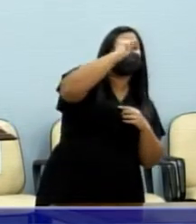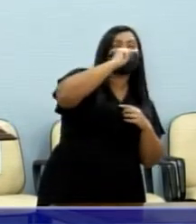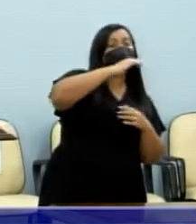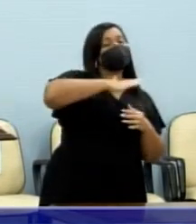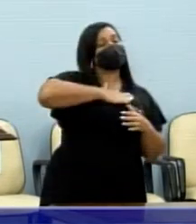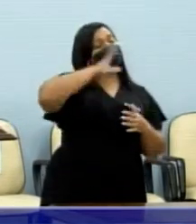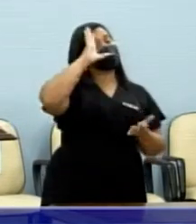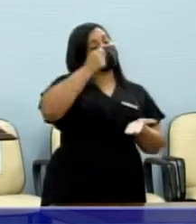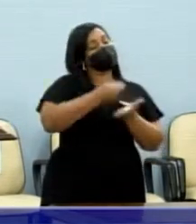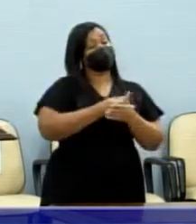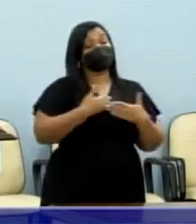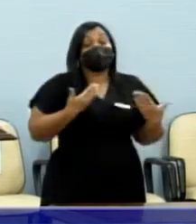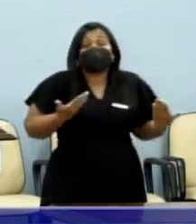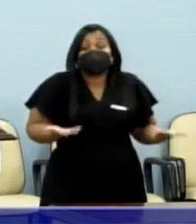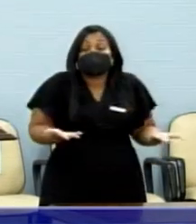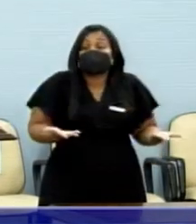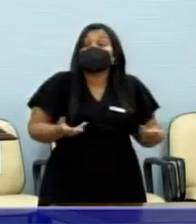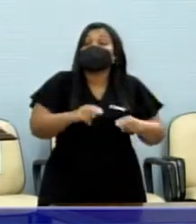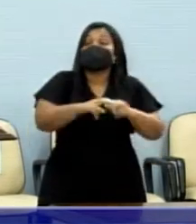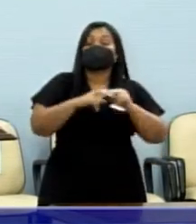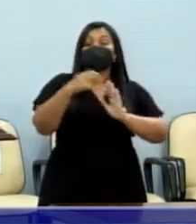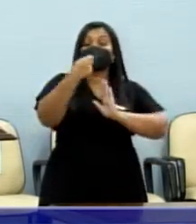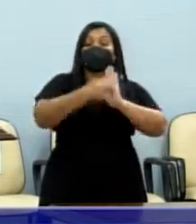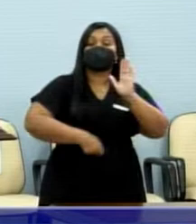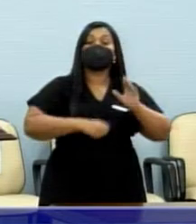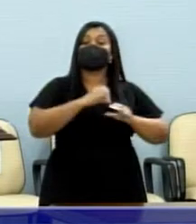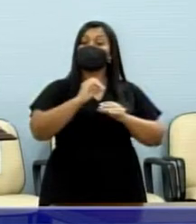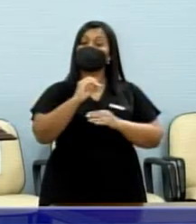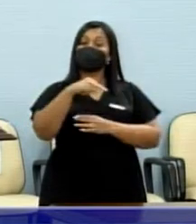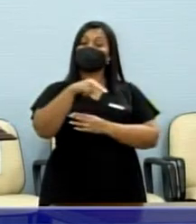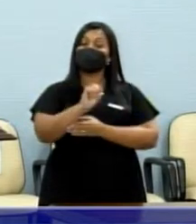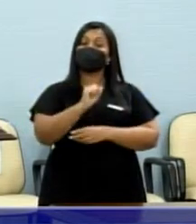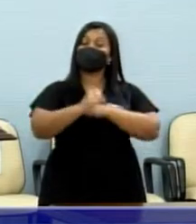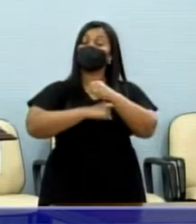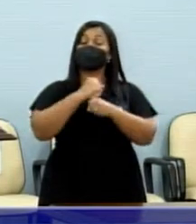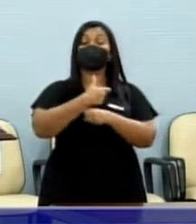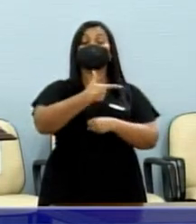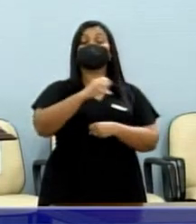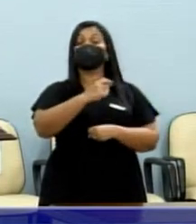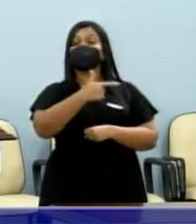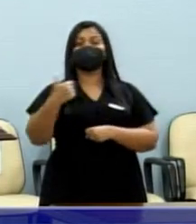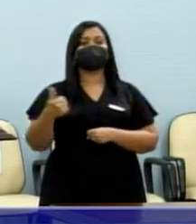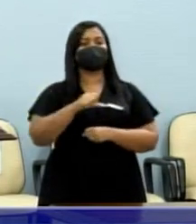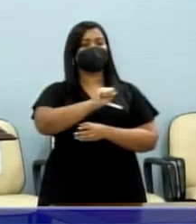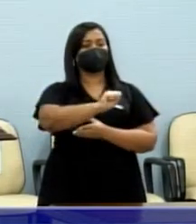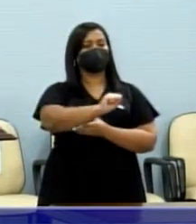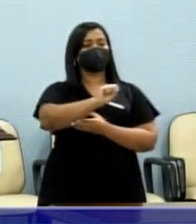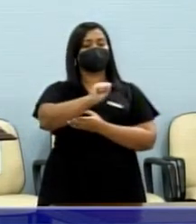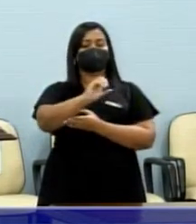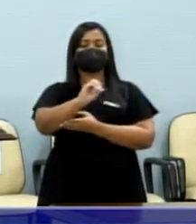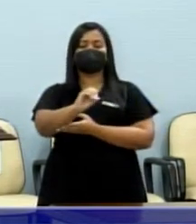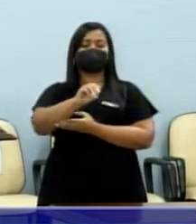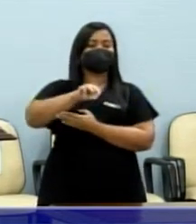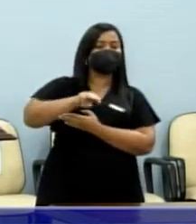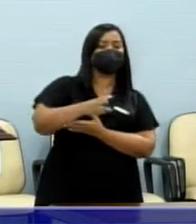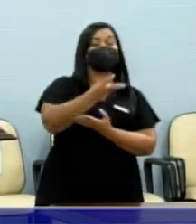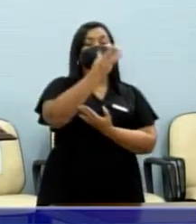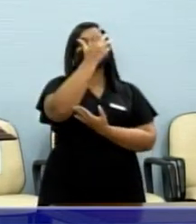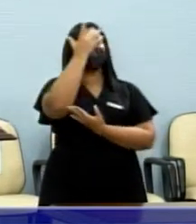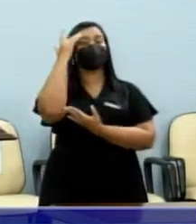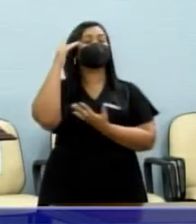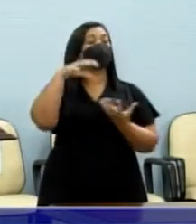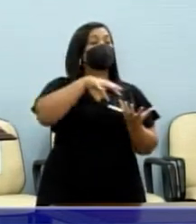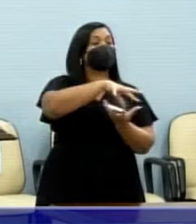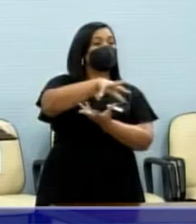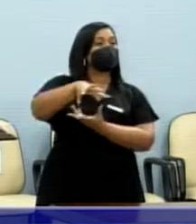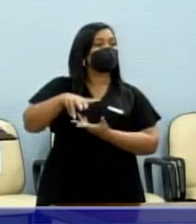decisão. Bom, segundo o relatório da ONU de 2021, 820 milhões de pessoas hoje no mundo estão